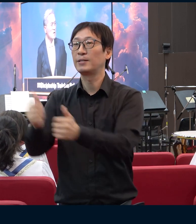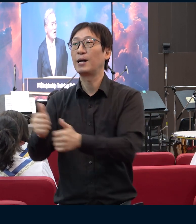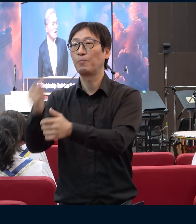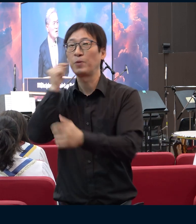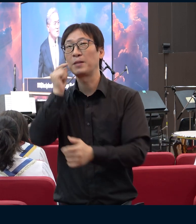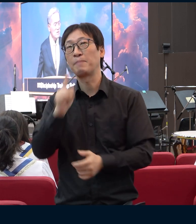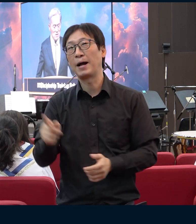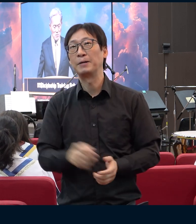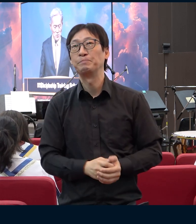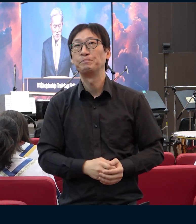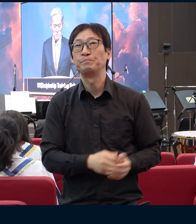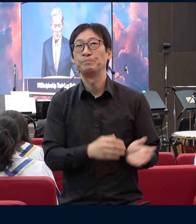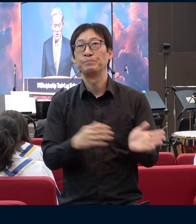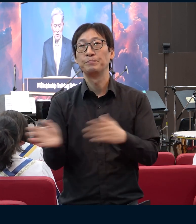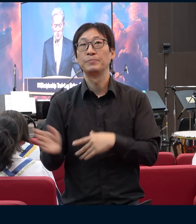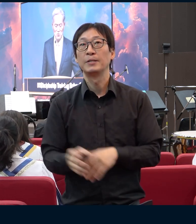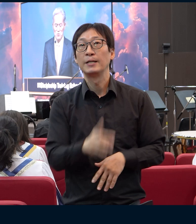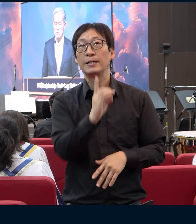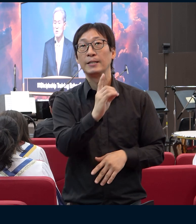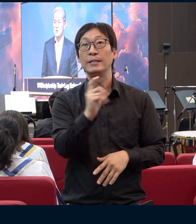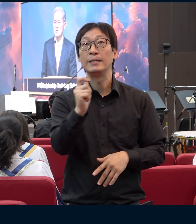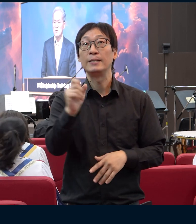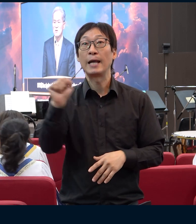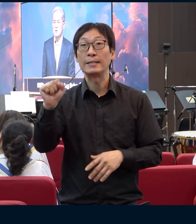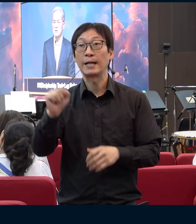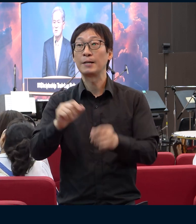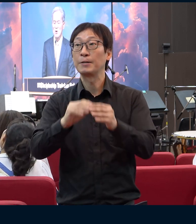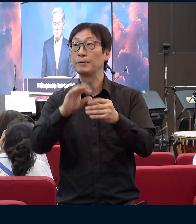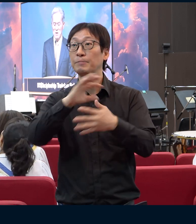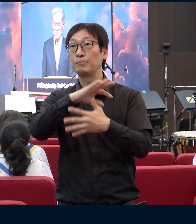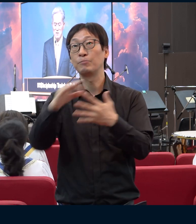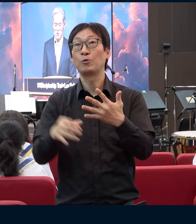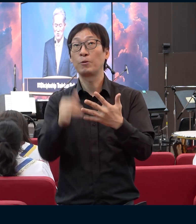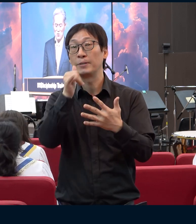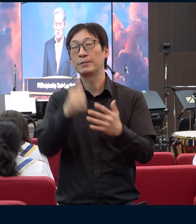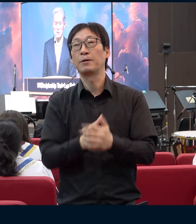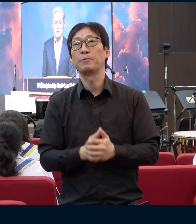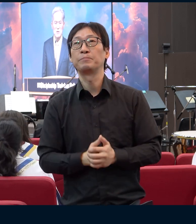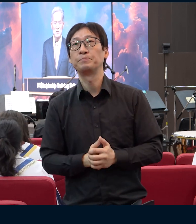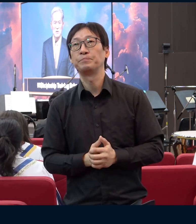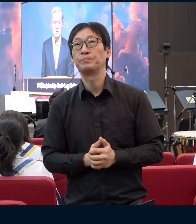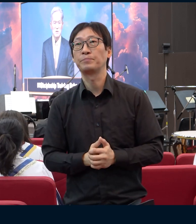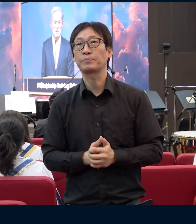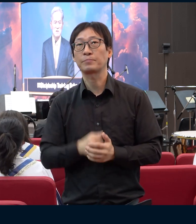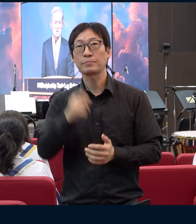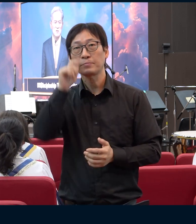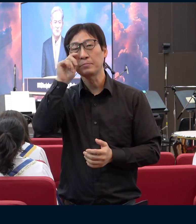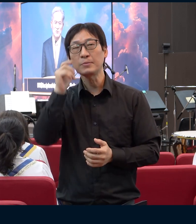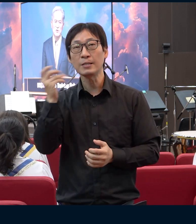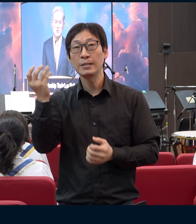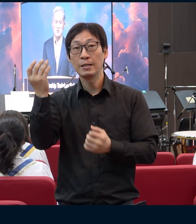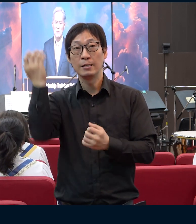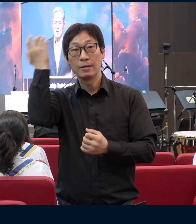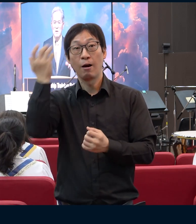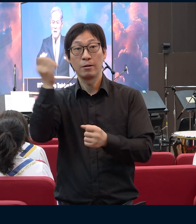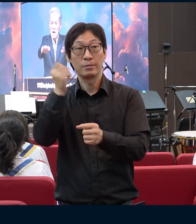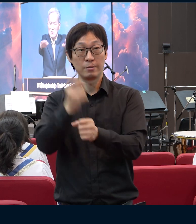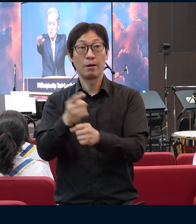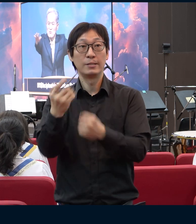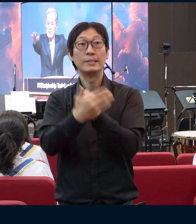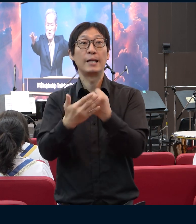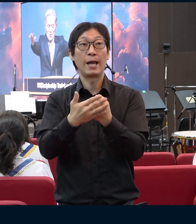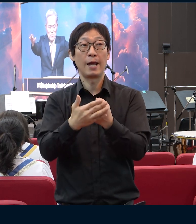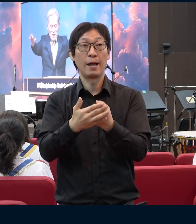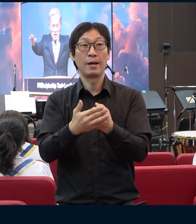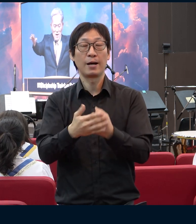DTS라고 있습니다. Discipleship Training School. 정말 많은 영적 은혜를 끼치는 훈련이죠. 정말